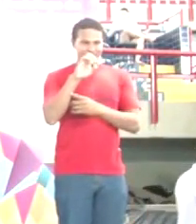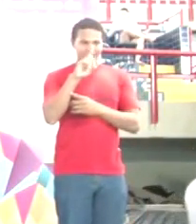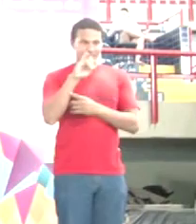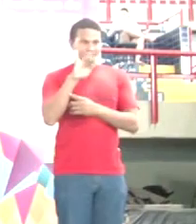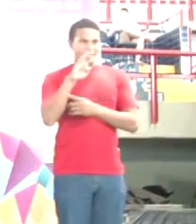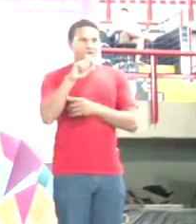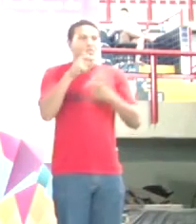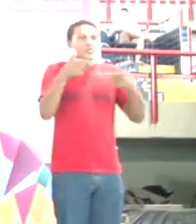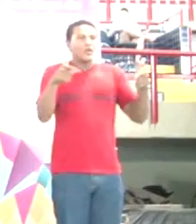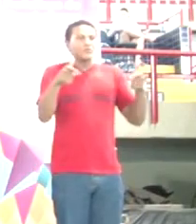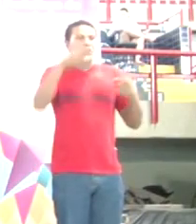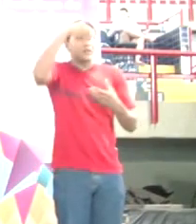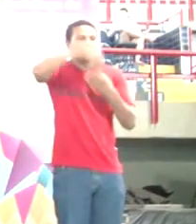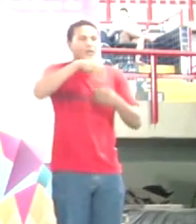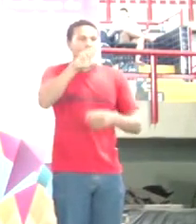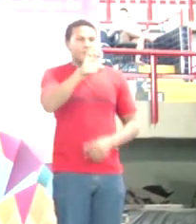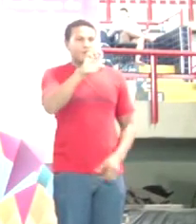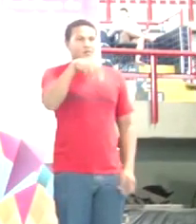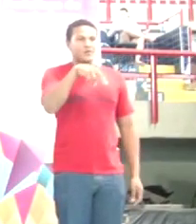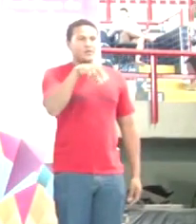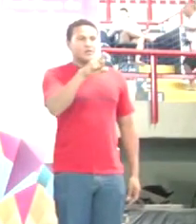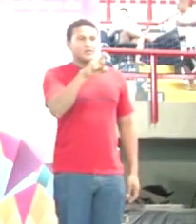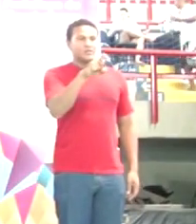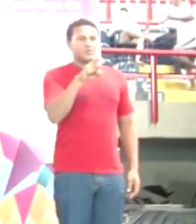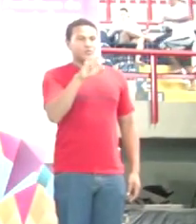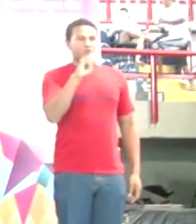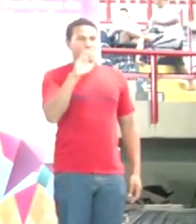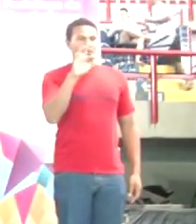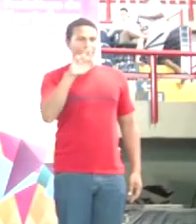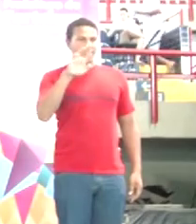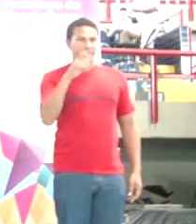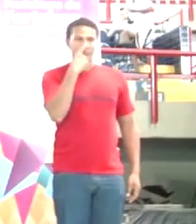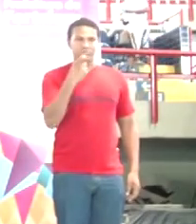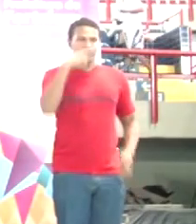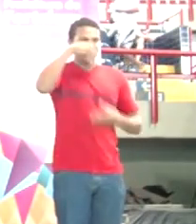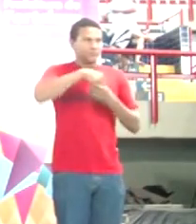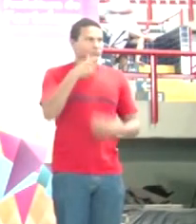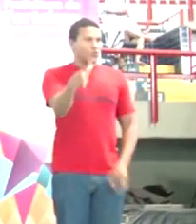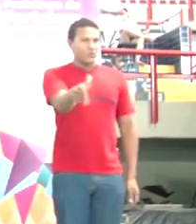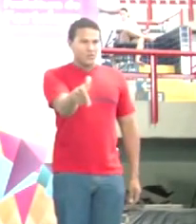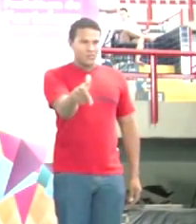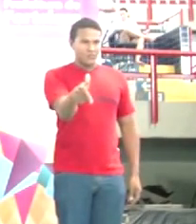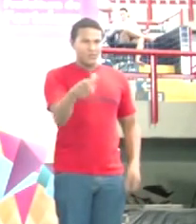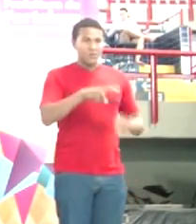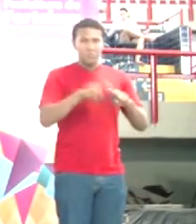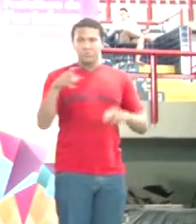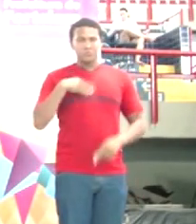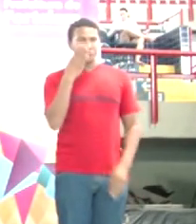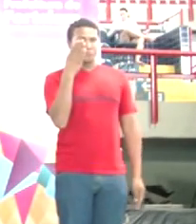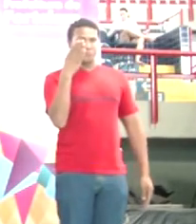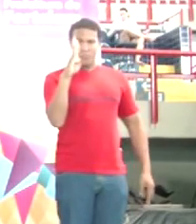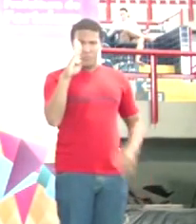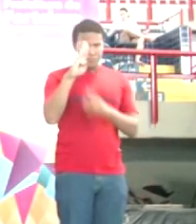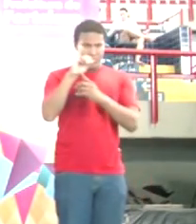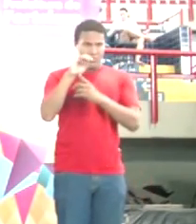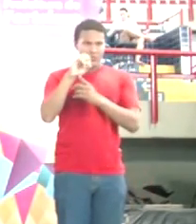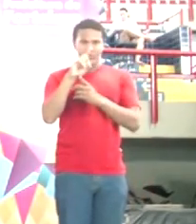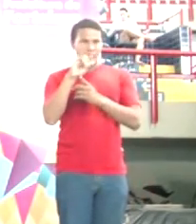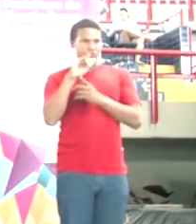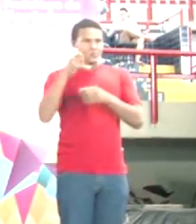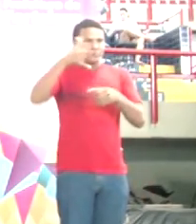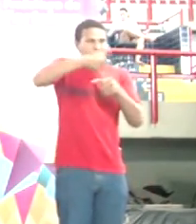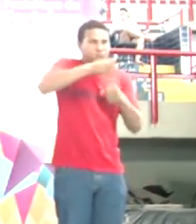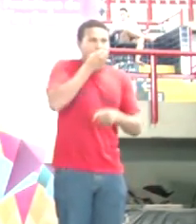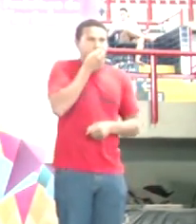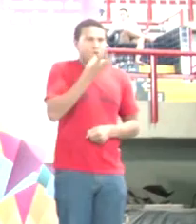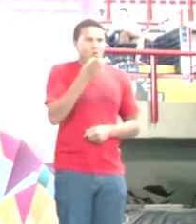enxofre como impureza, tá? Anota isso aí. Então, uma das vantagens de você trabalhar com o biodiesel é exatamente porque você não